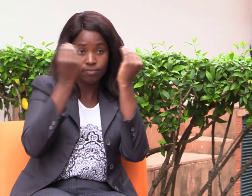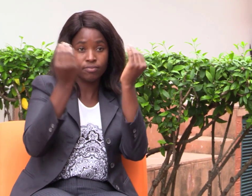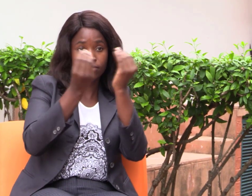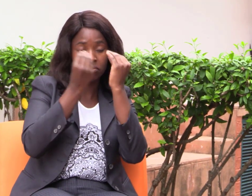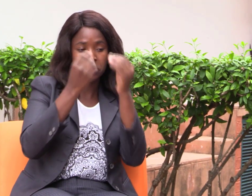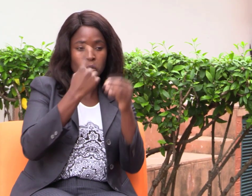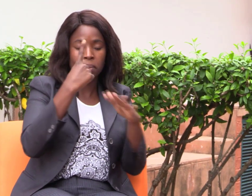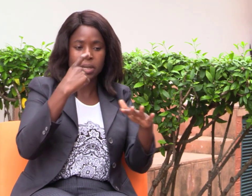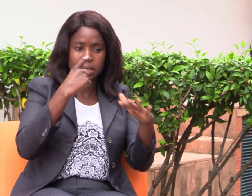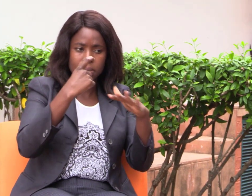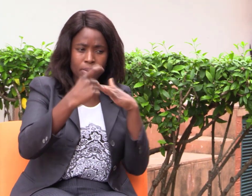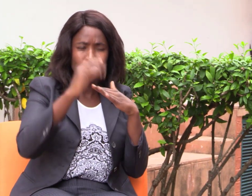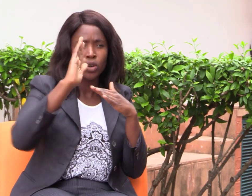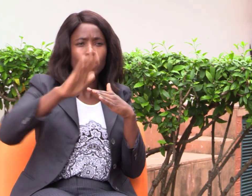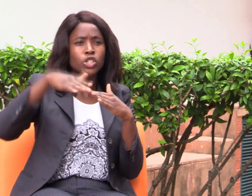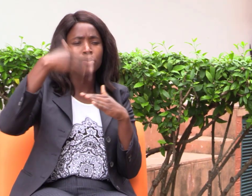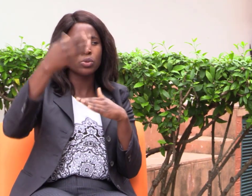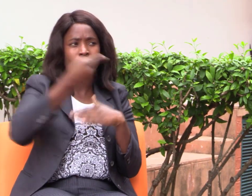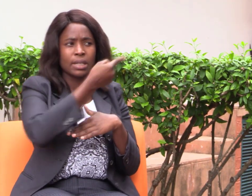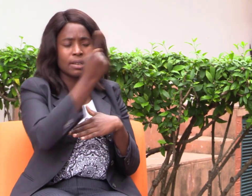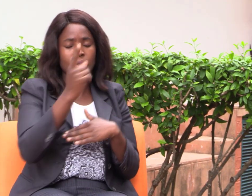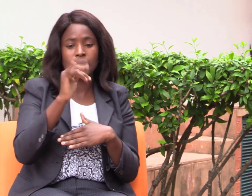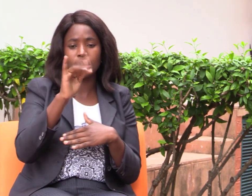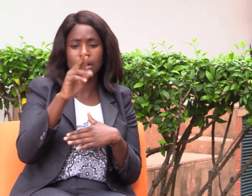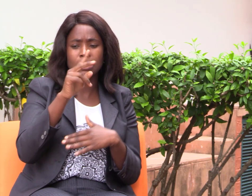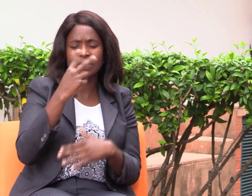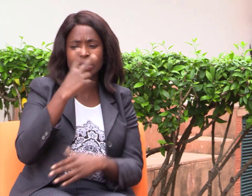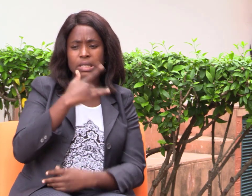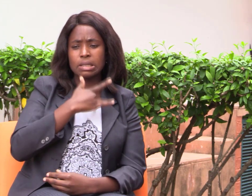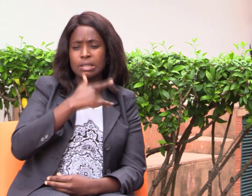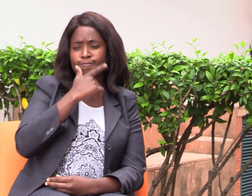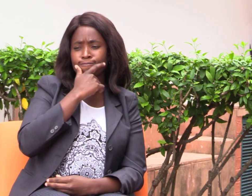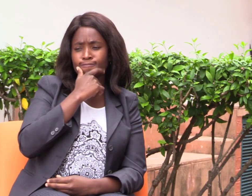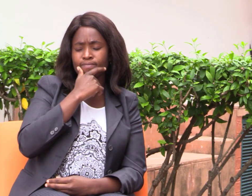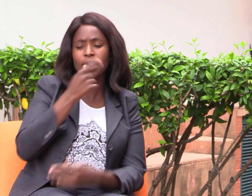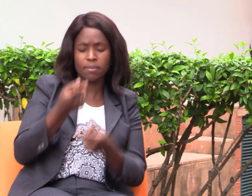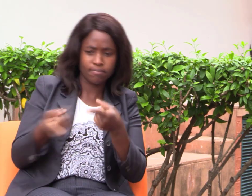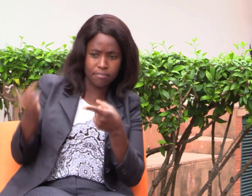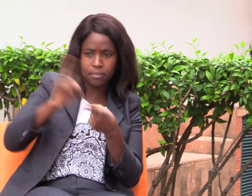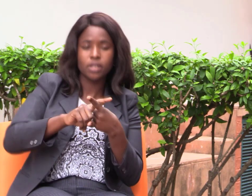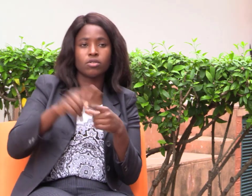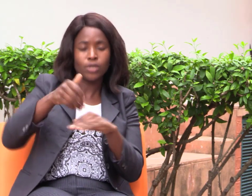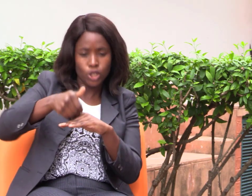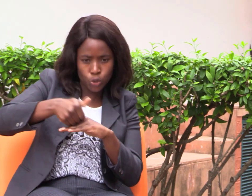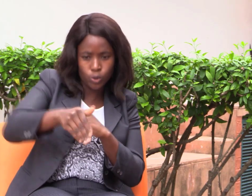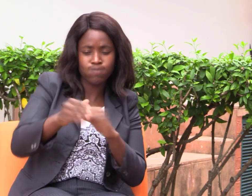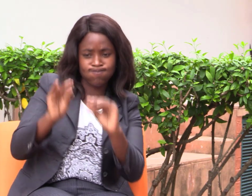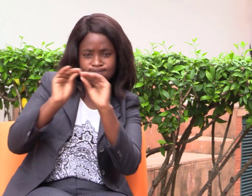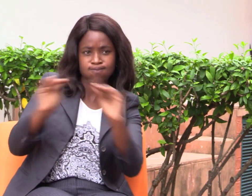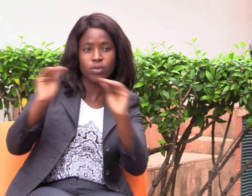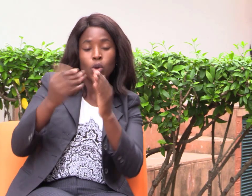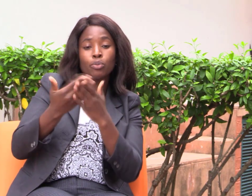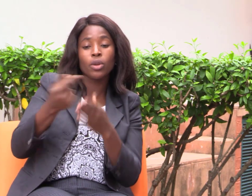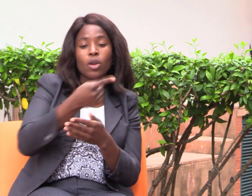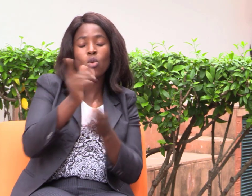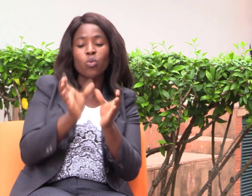e depois de uma semana, então a IREX lá viu que devíamos continuar